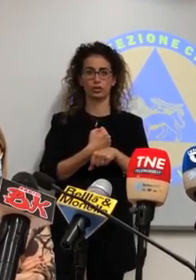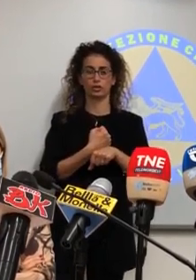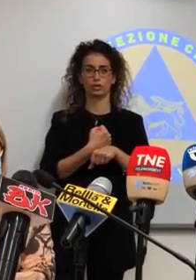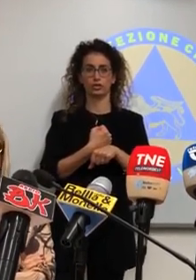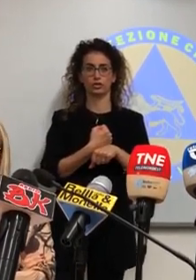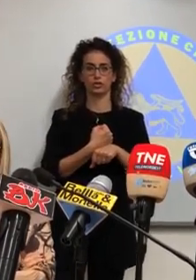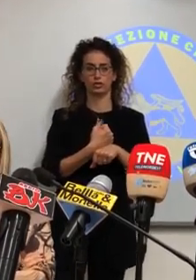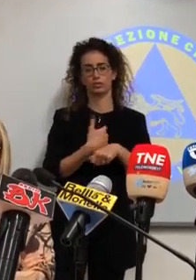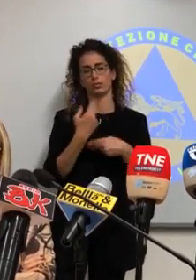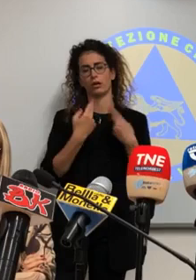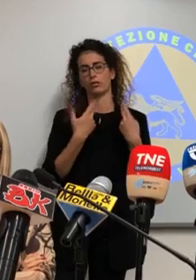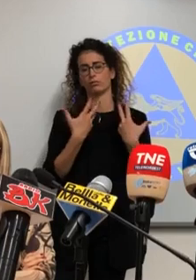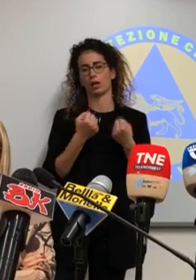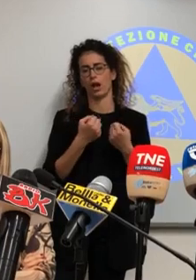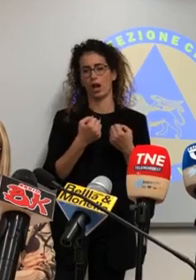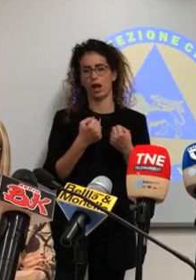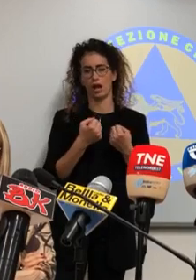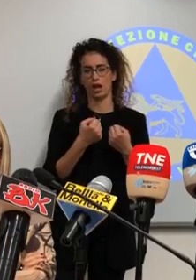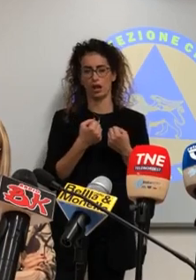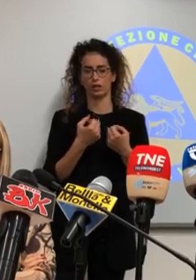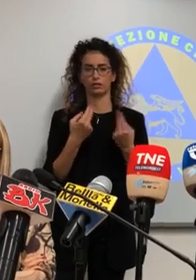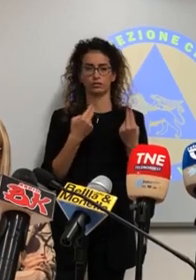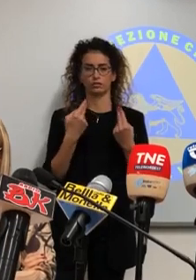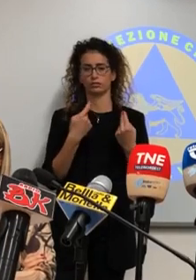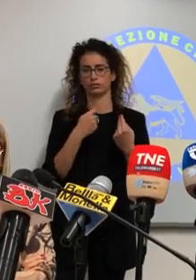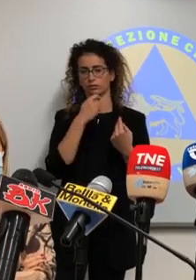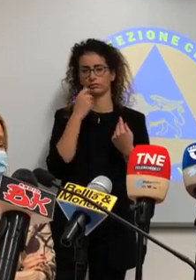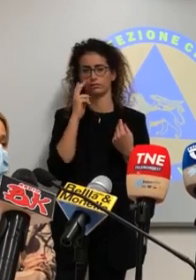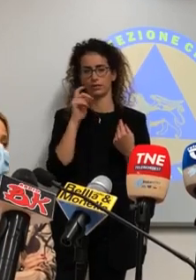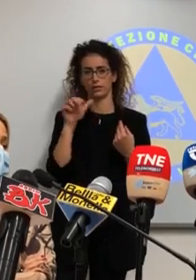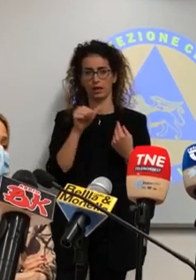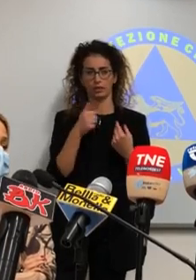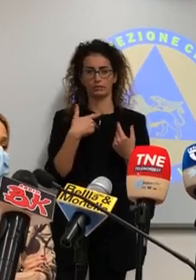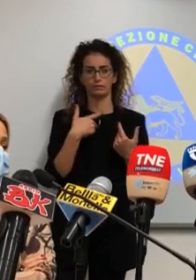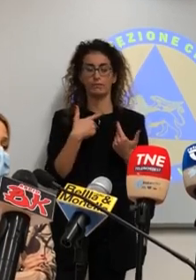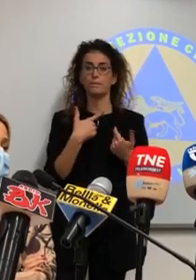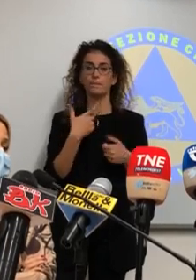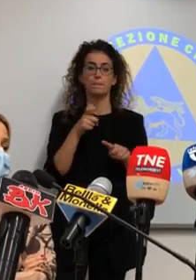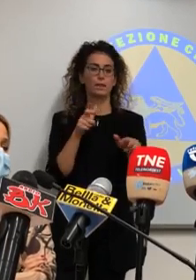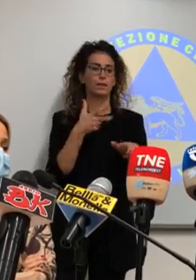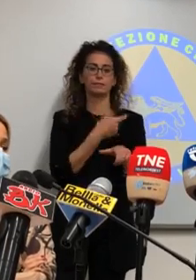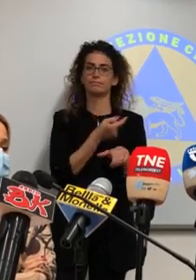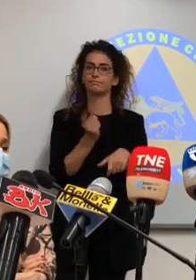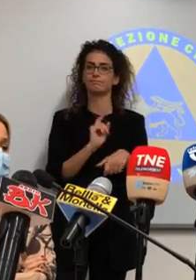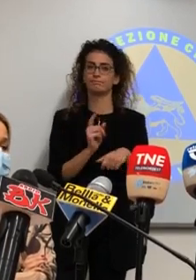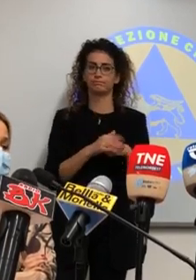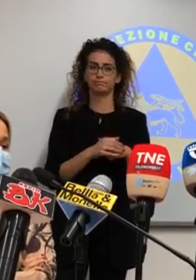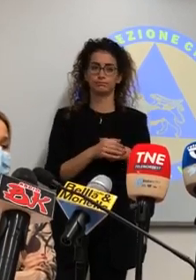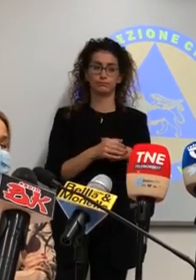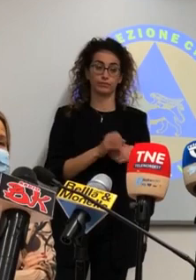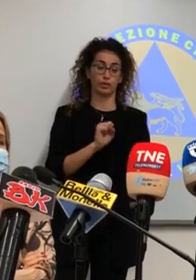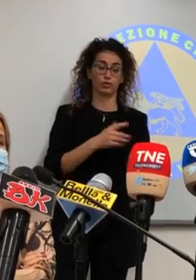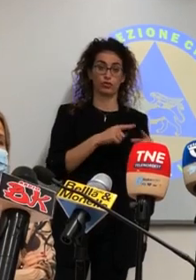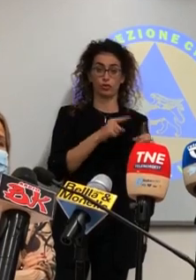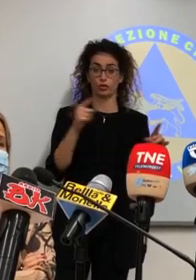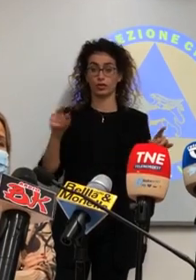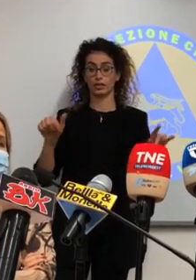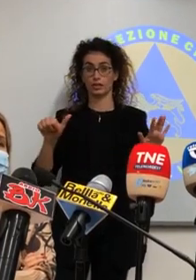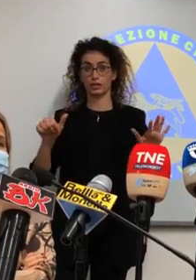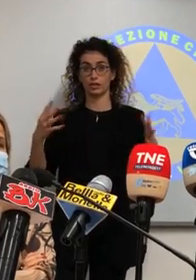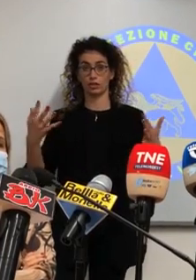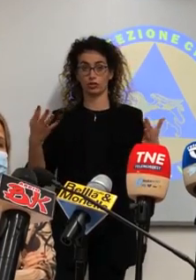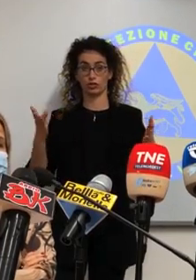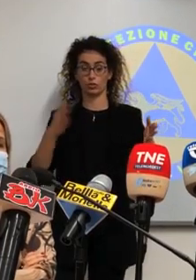praticità nei conti che facevamo per il famoso tampone della Green Pass, che non si sono vaccinati. Quindi dei 18 ai 65 anni ne abbiamo